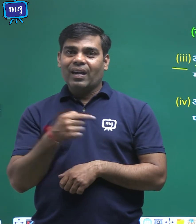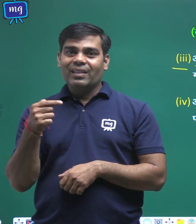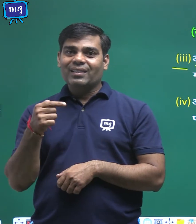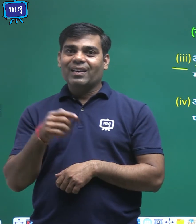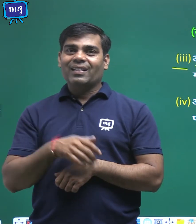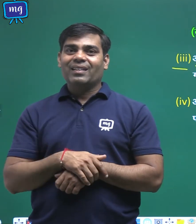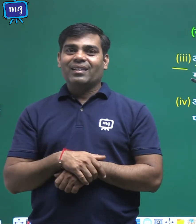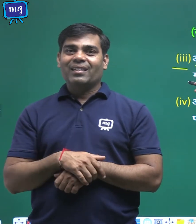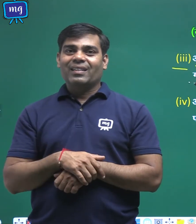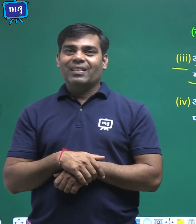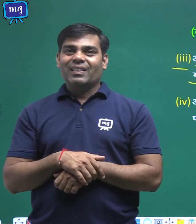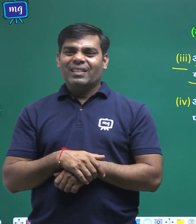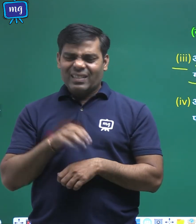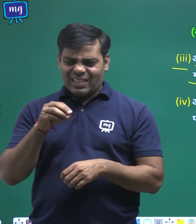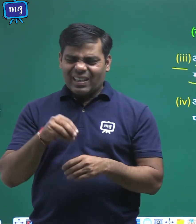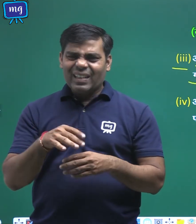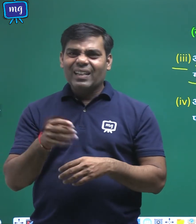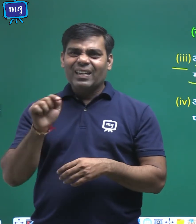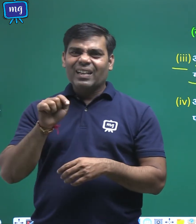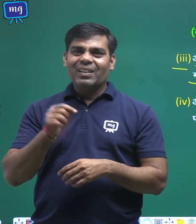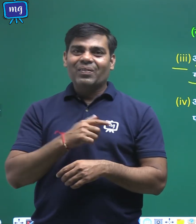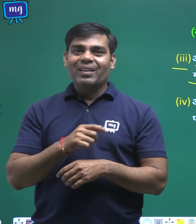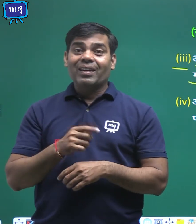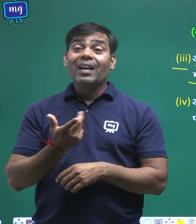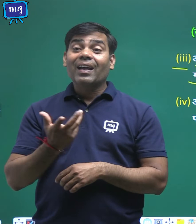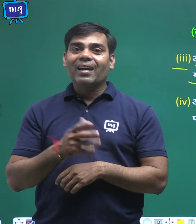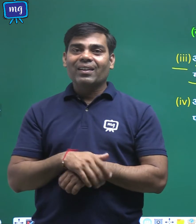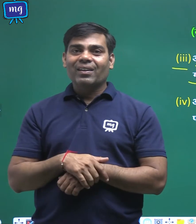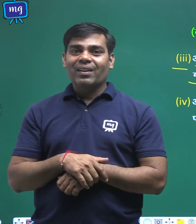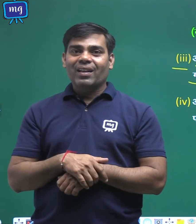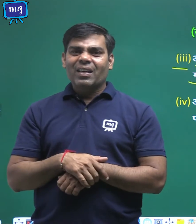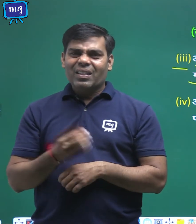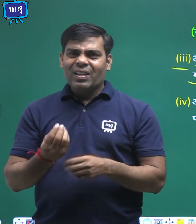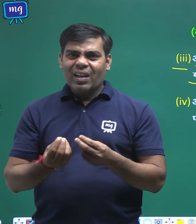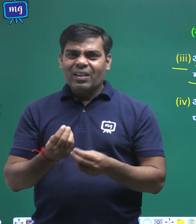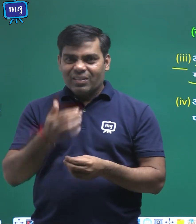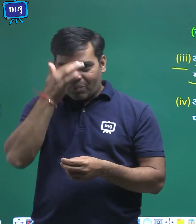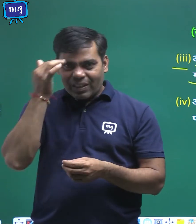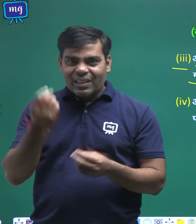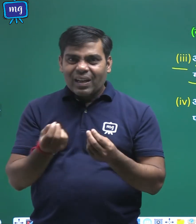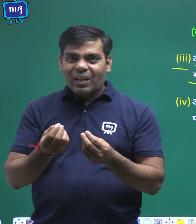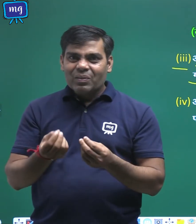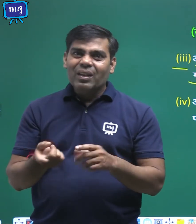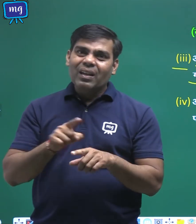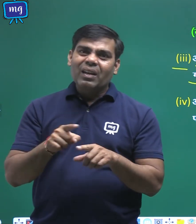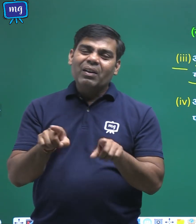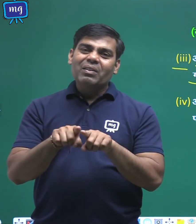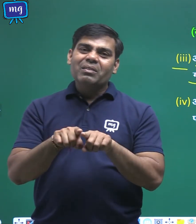खालिस्तान गलेगी। क्या आएगा? दाल,